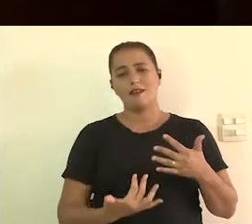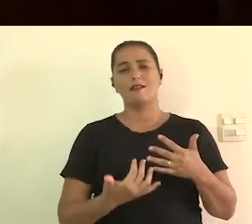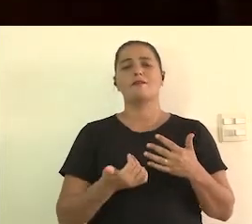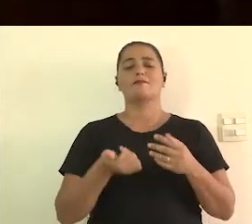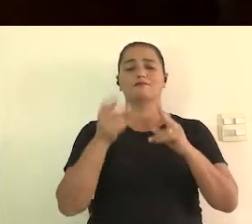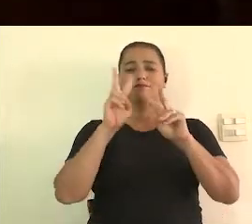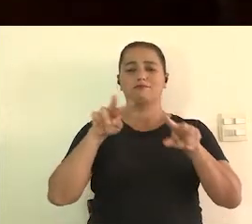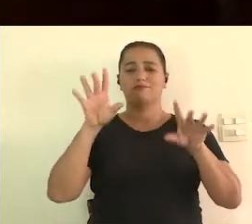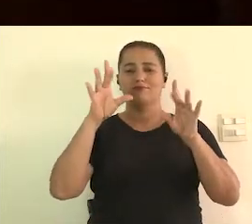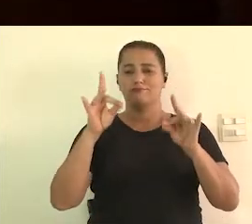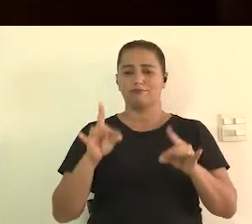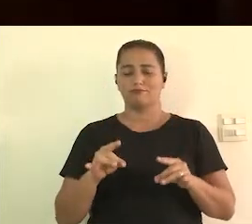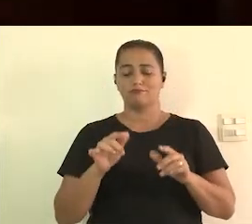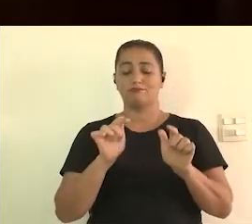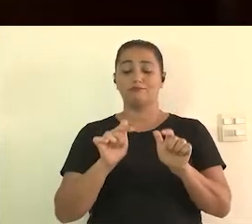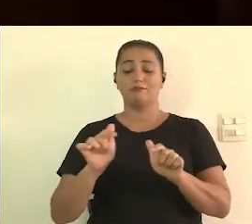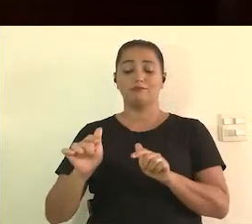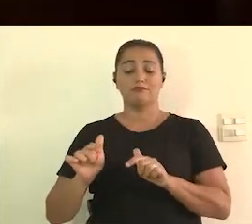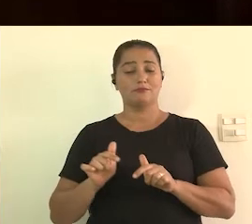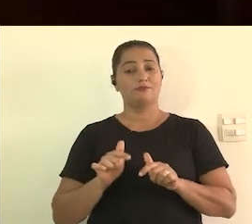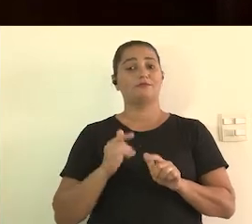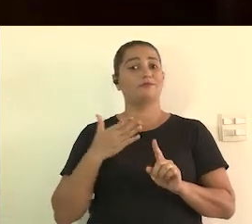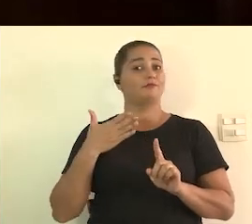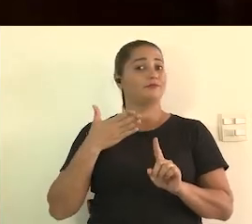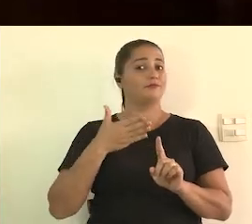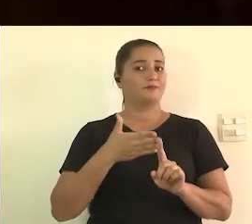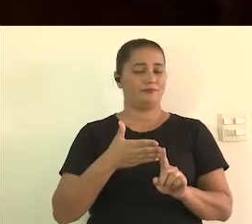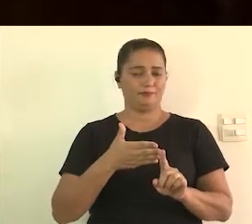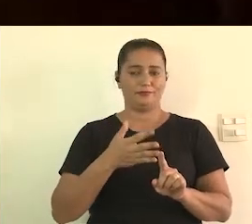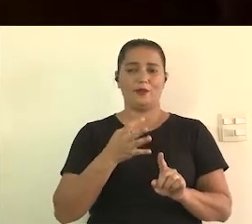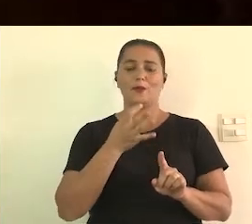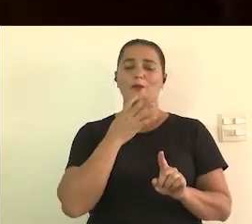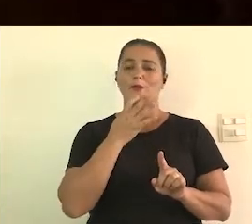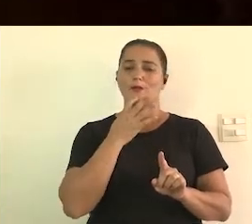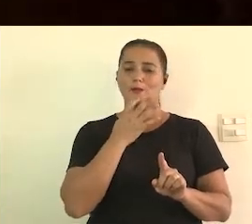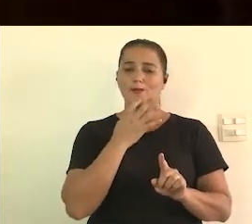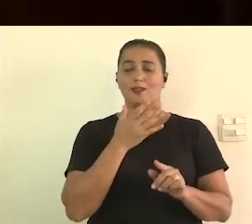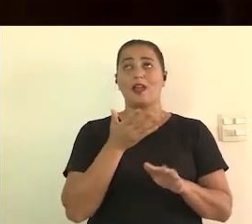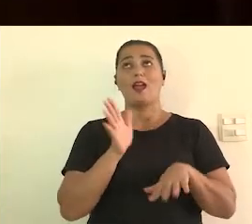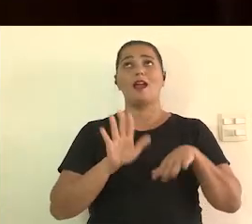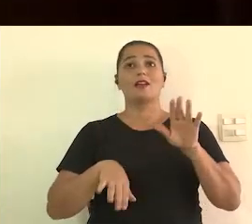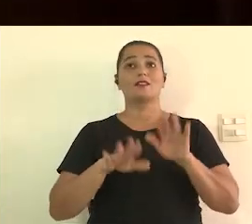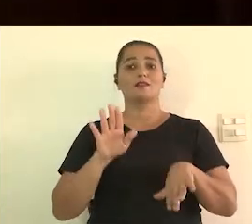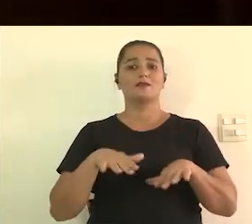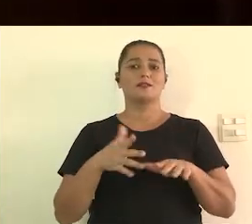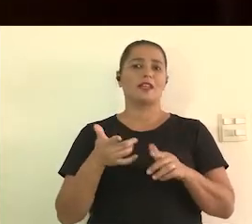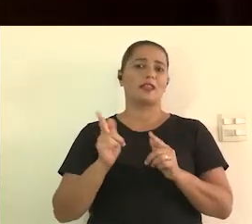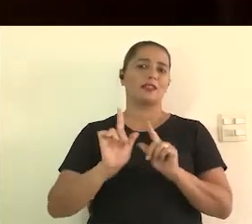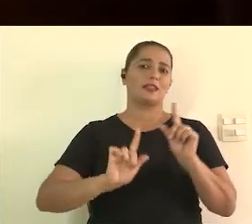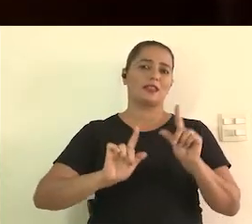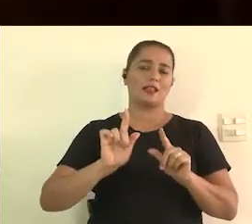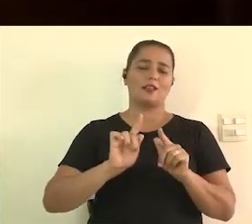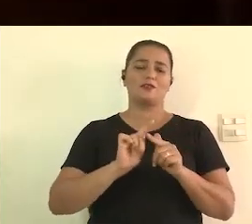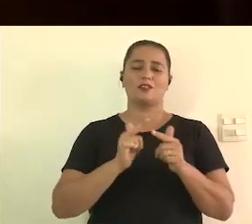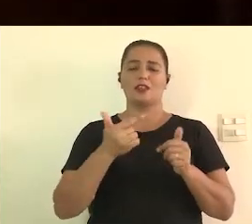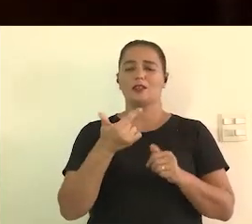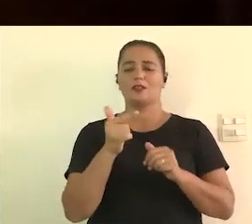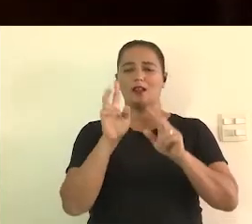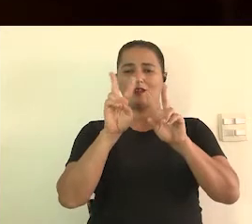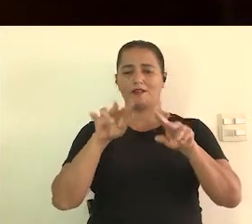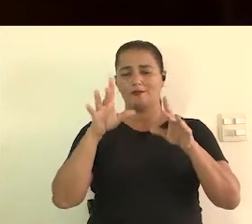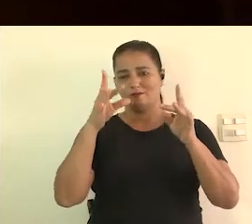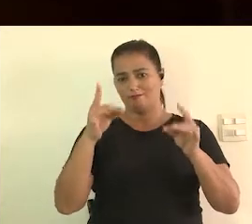precisam ir diretamente nos lugares onde essas pessoas circulam porque às vezes a mídia comum não tem autodescrição